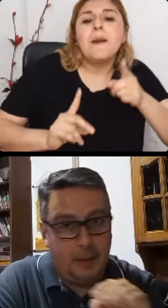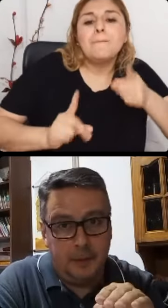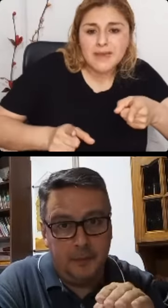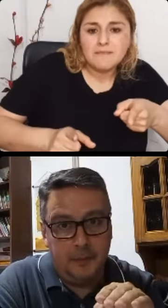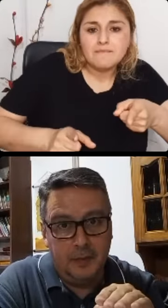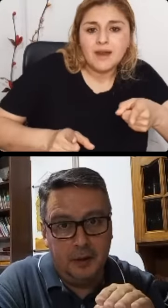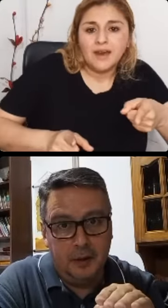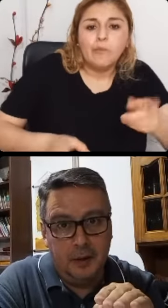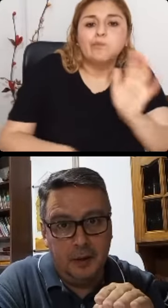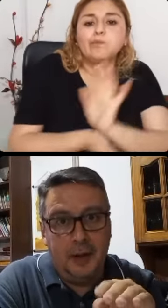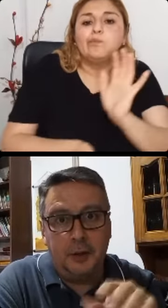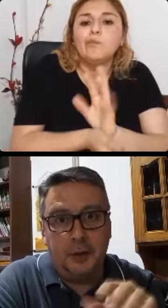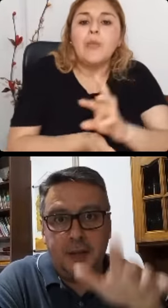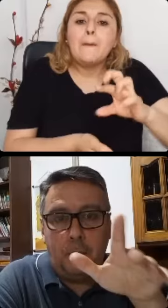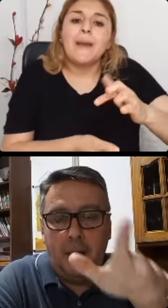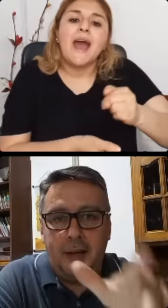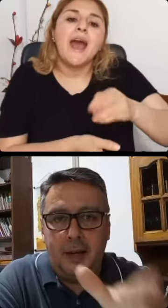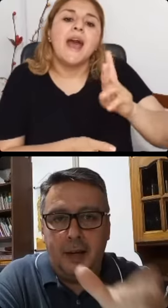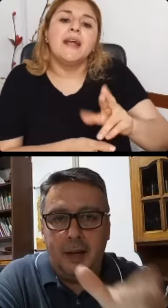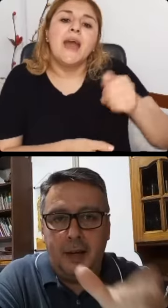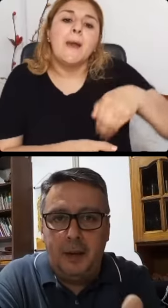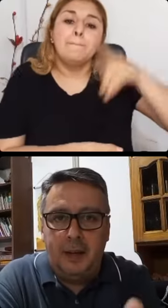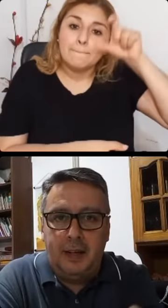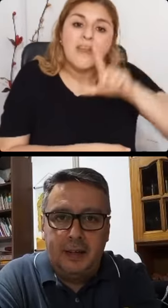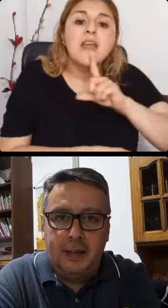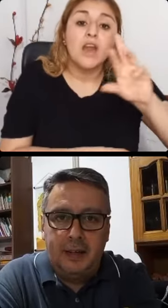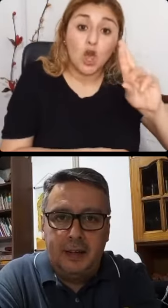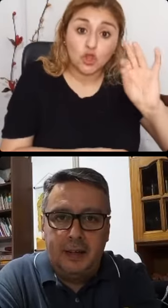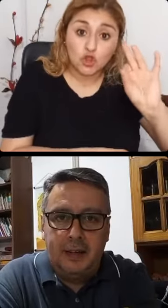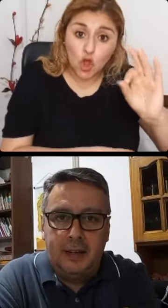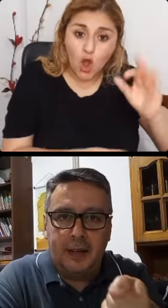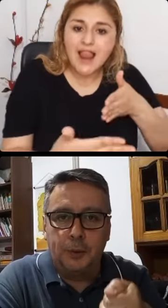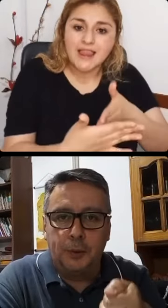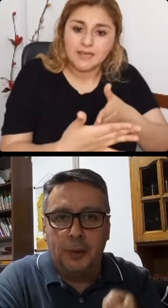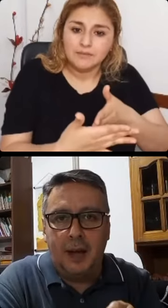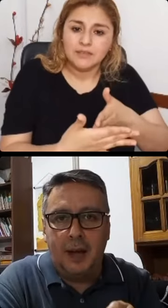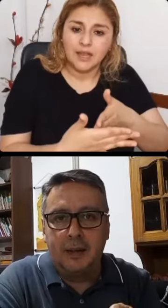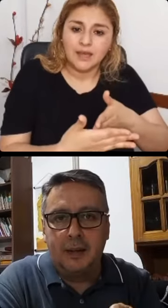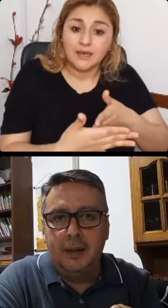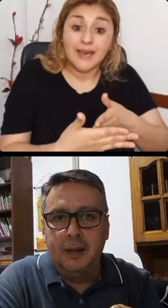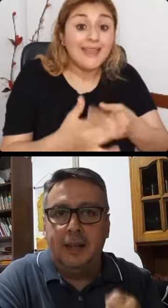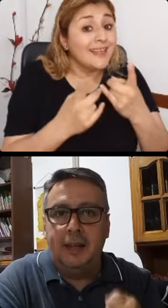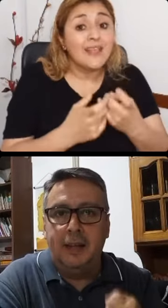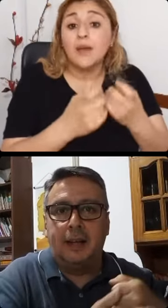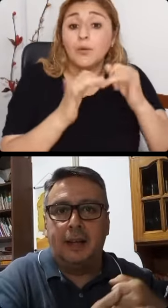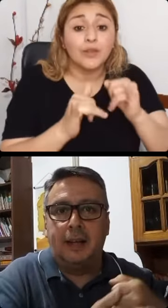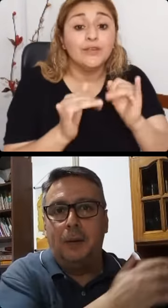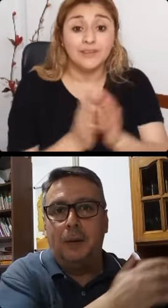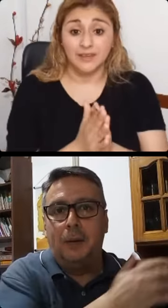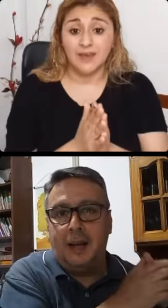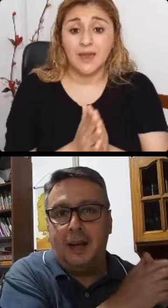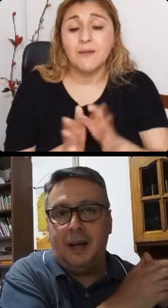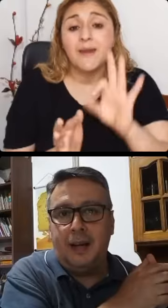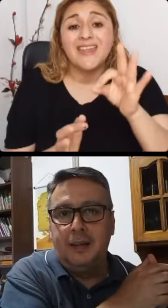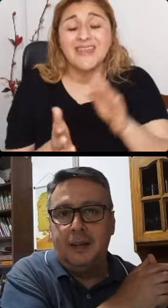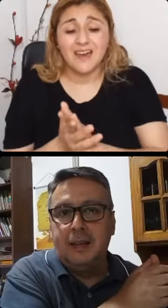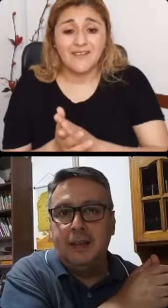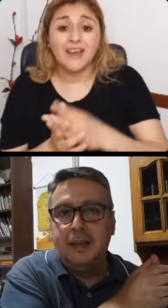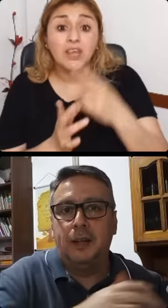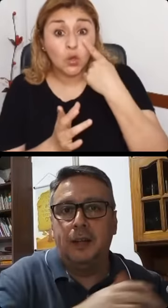parámetro entonces cualquiera podría venir sacarte tu celular e irse